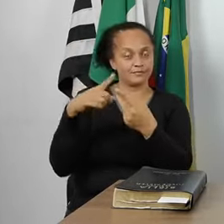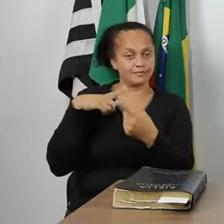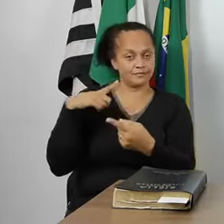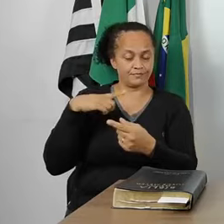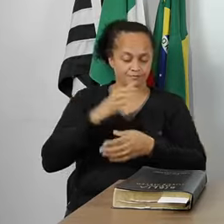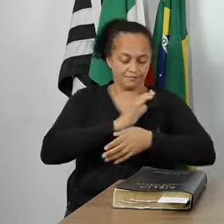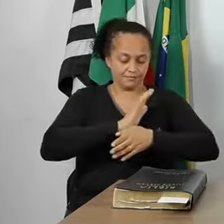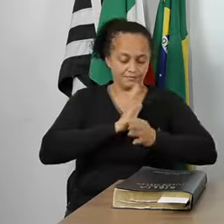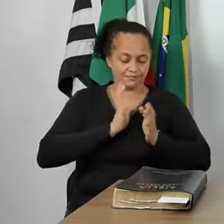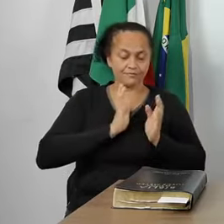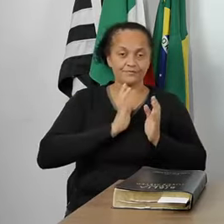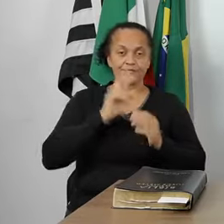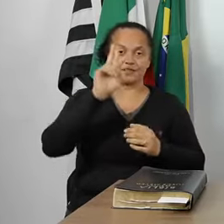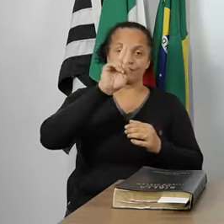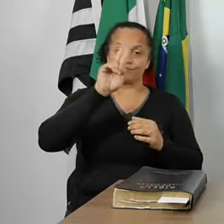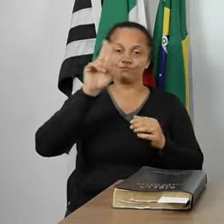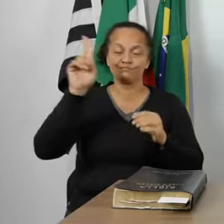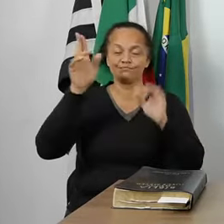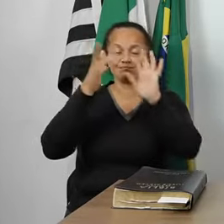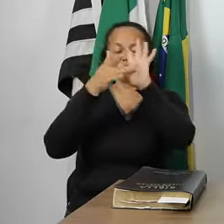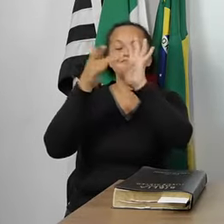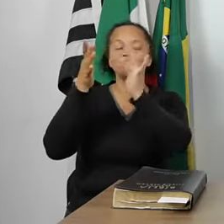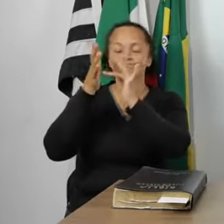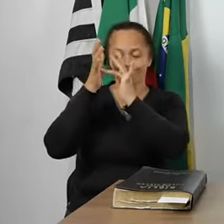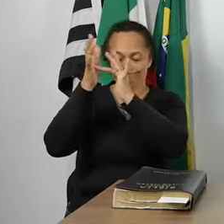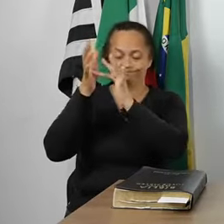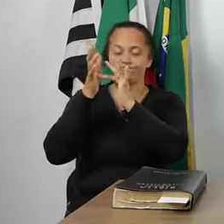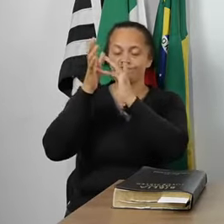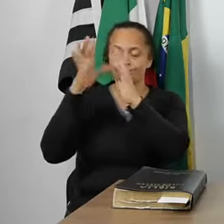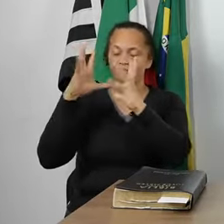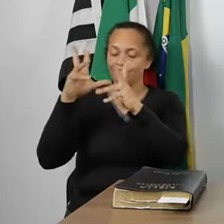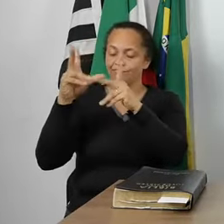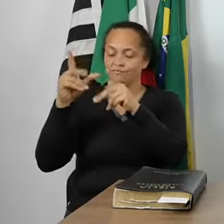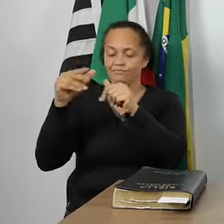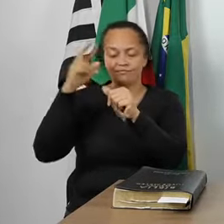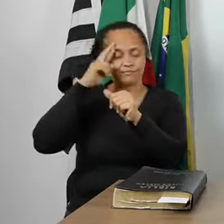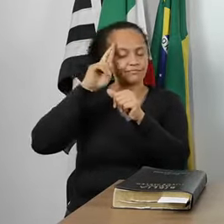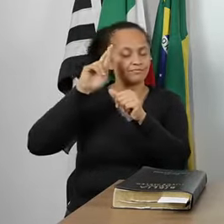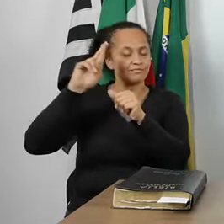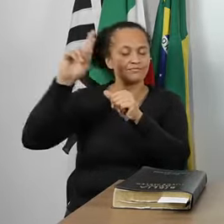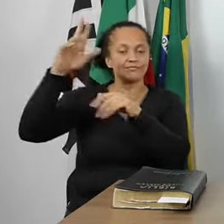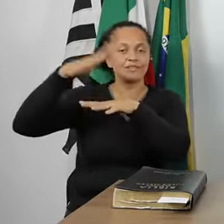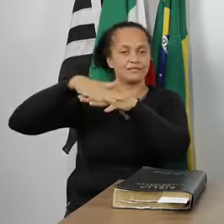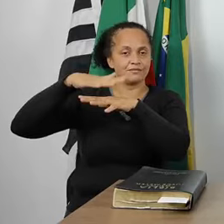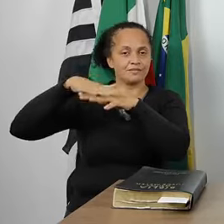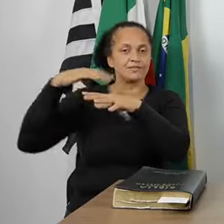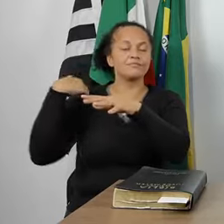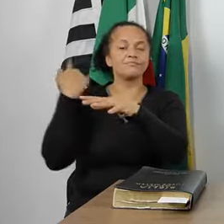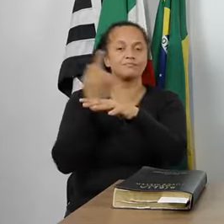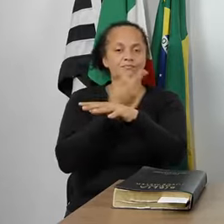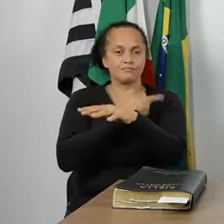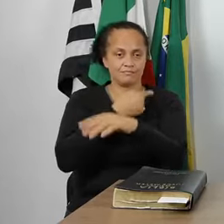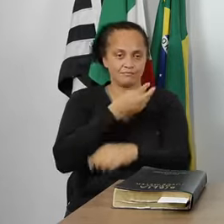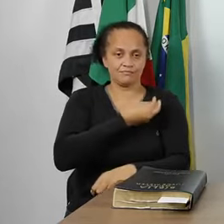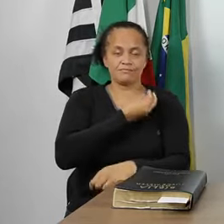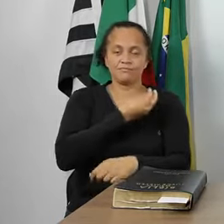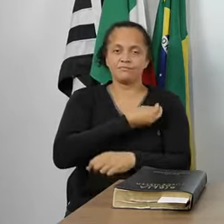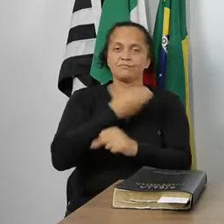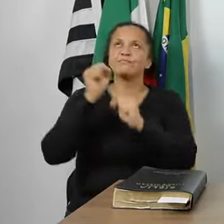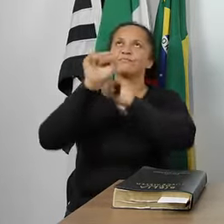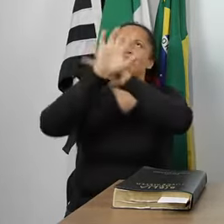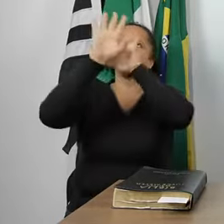agradecemos, Pai, no nome de Jesus Cristo, por tudo que o Senhor está fazendo em nós e através de nós. Glorificamos o teu santo nome por